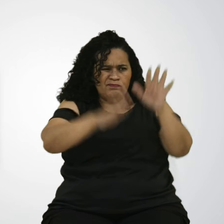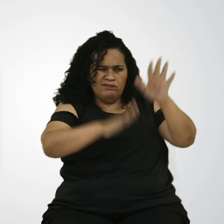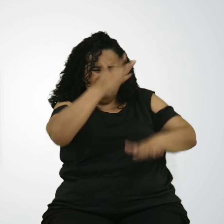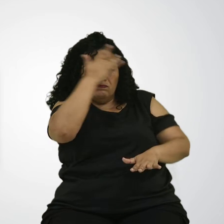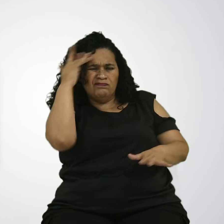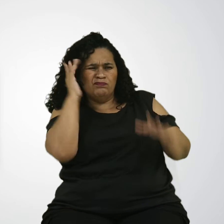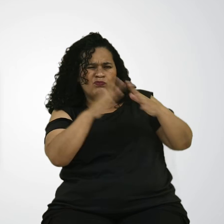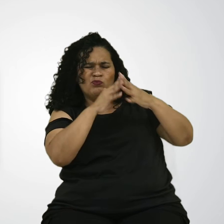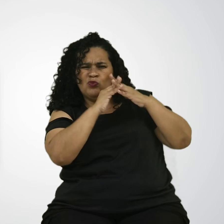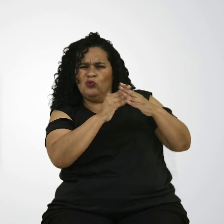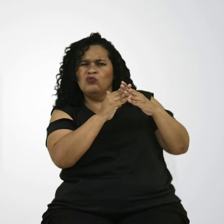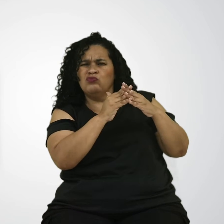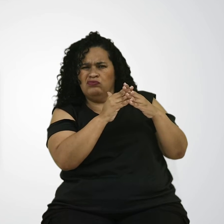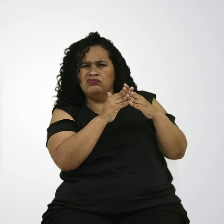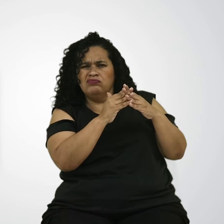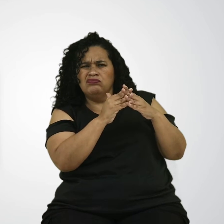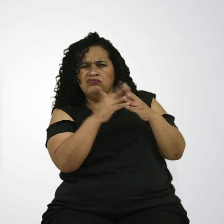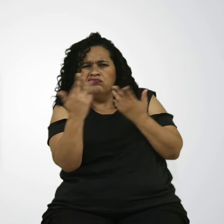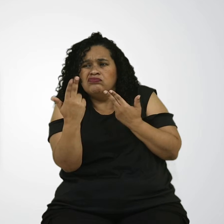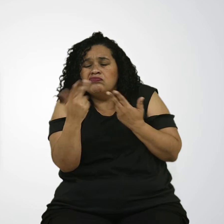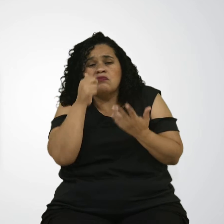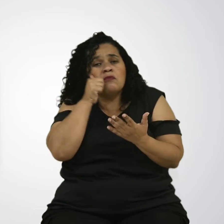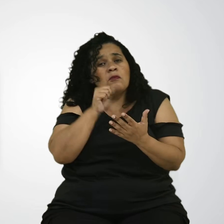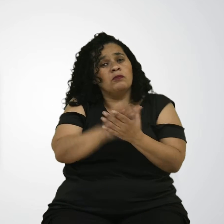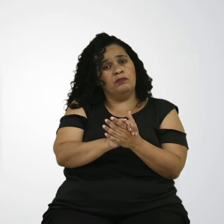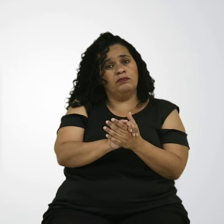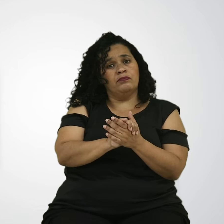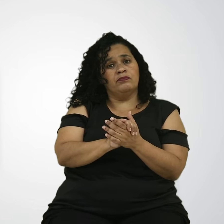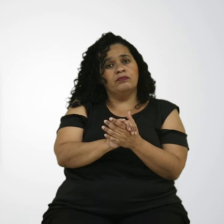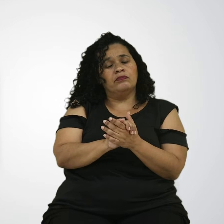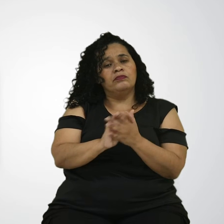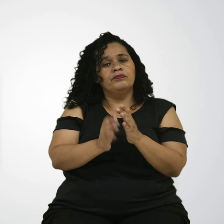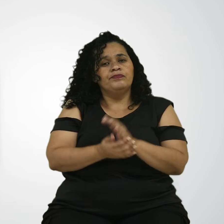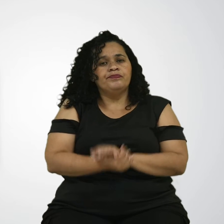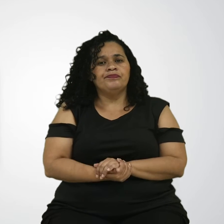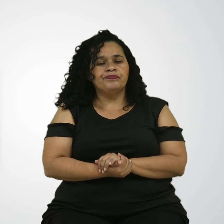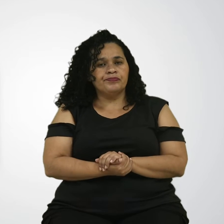Exatamente. Né? É o caso da esposa. Então,